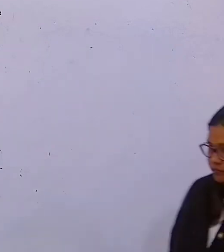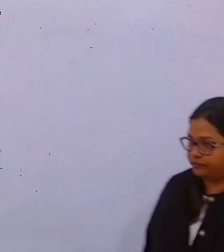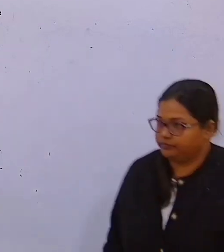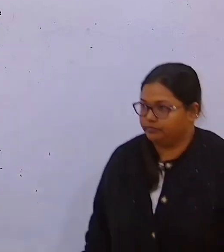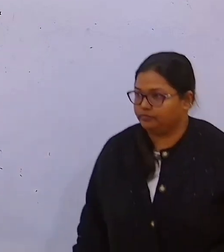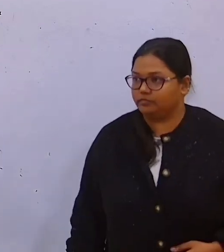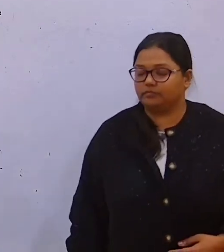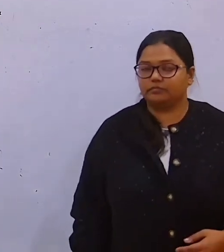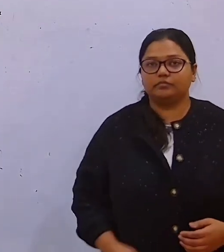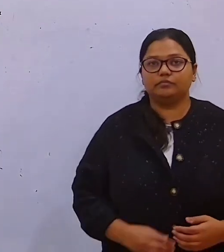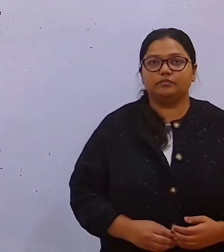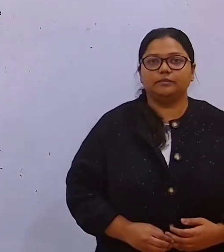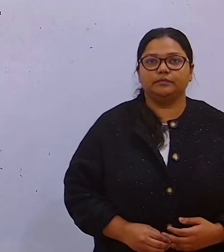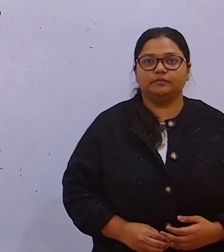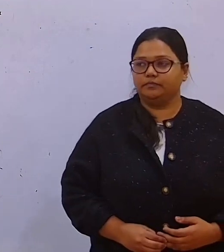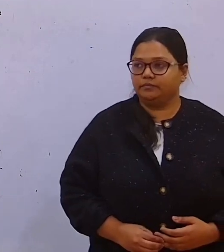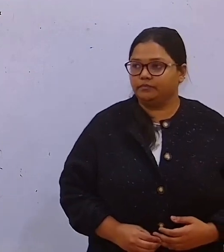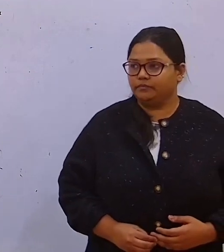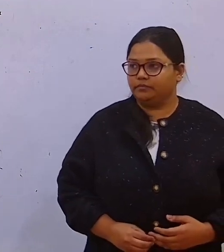नेक्स्ट देखते हैं।